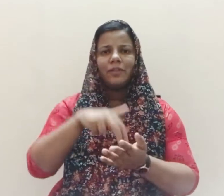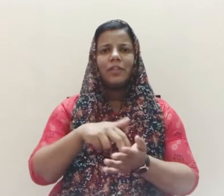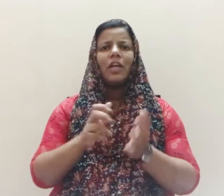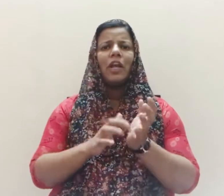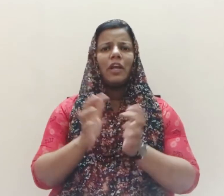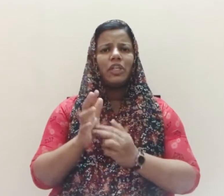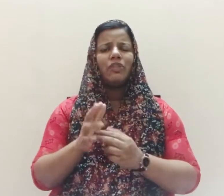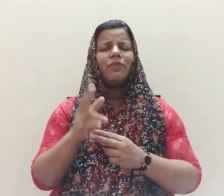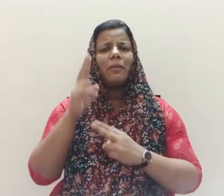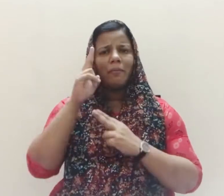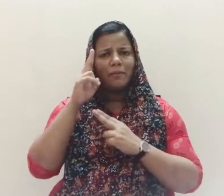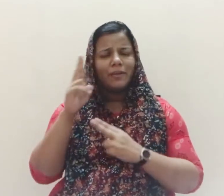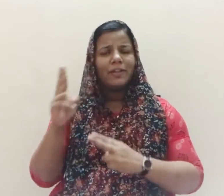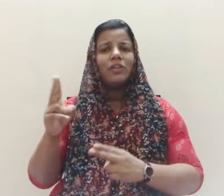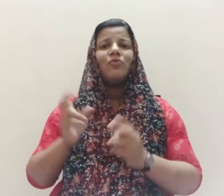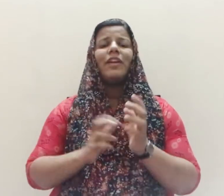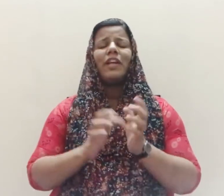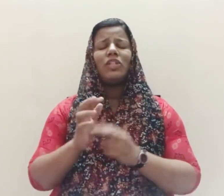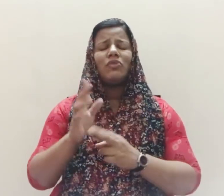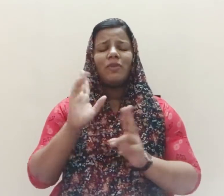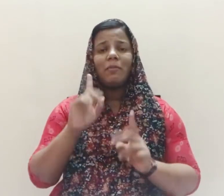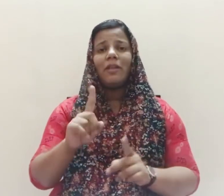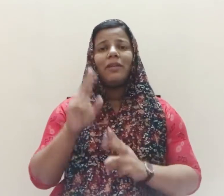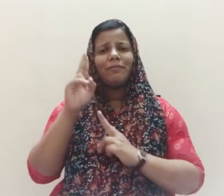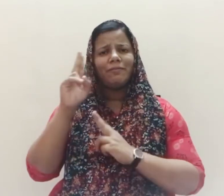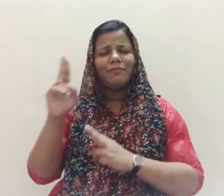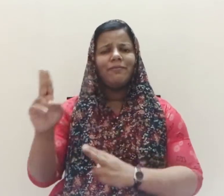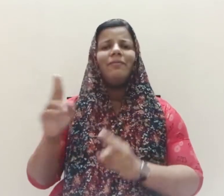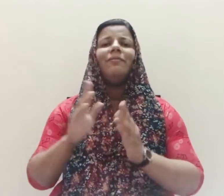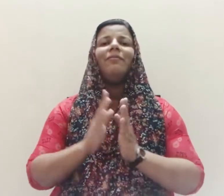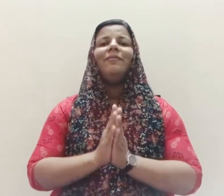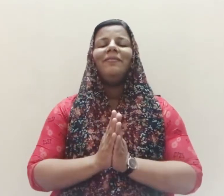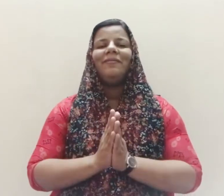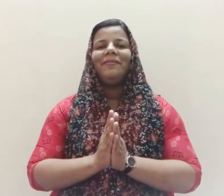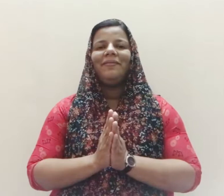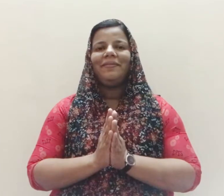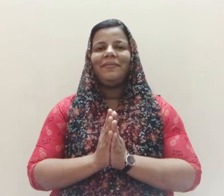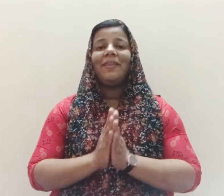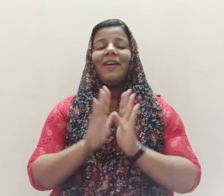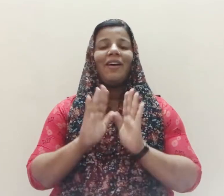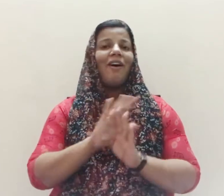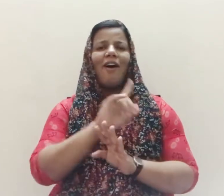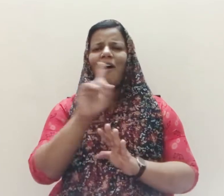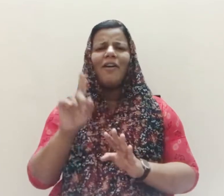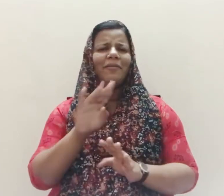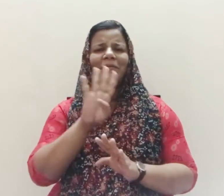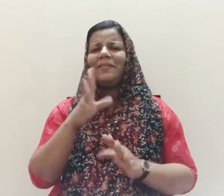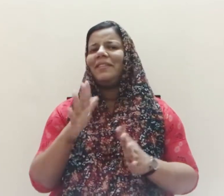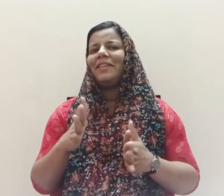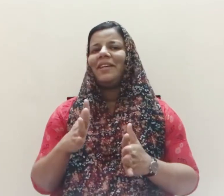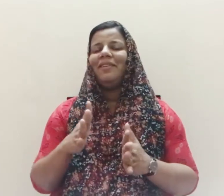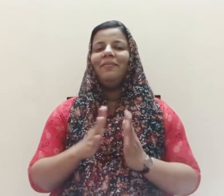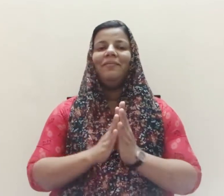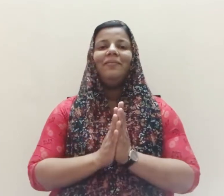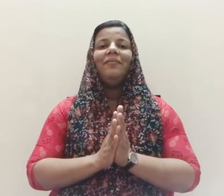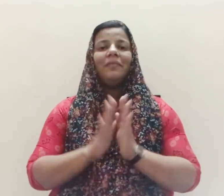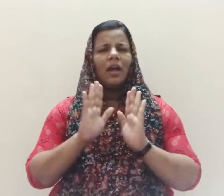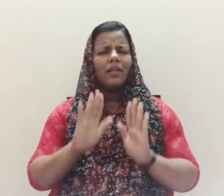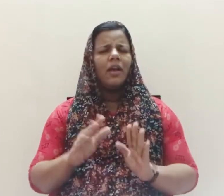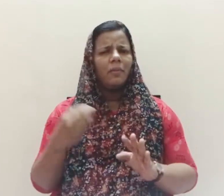പ്രത്യാശ വയ്ക്ക്, യേശുവിൽ പ്രത്യാശ വയ്ക്ക്. ആര് യേശുവിൽ പ്രത്യാശ വെച്ചോ അവരാരും നിരാശപ്പെട്ടു പോയിട്ടില്ല. അതുകൊണ്ട് ഏത് വിഷയമാണെങ്കിലും